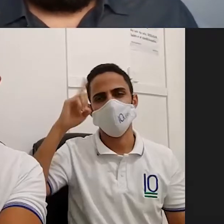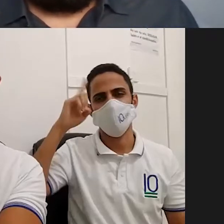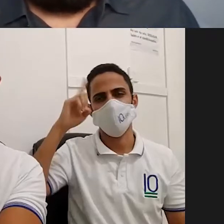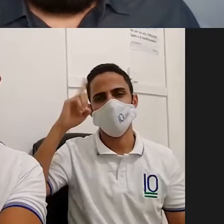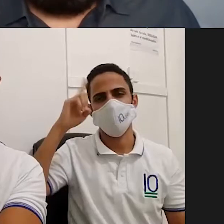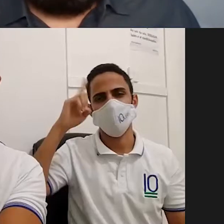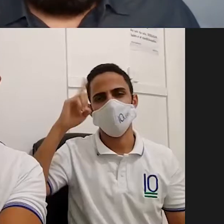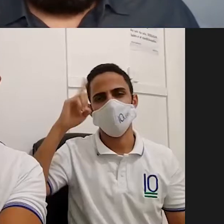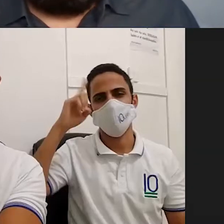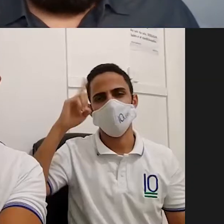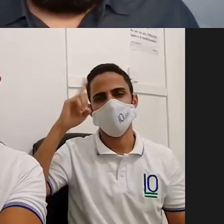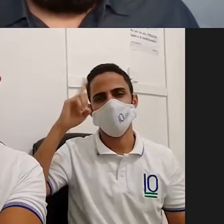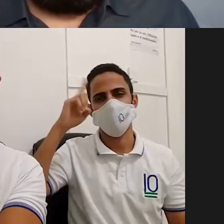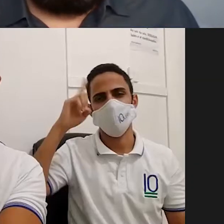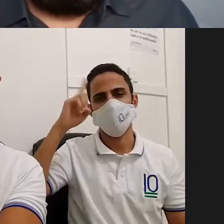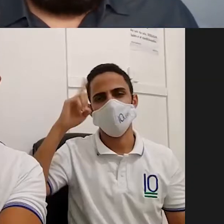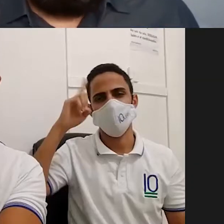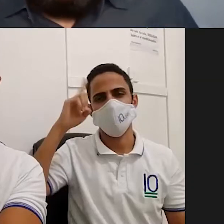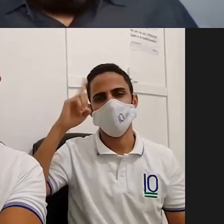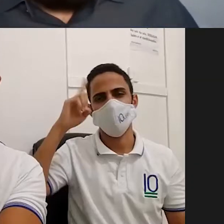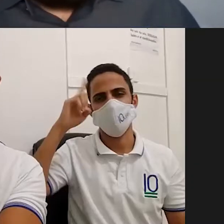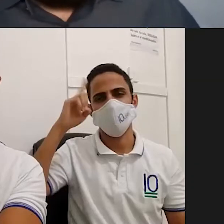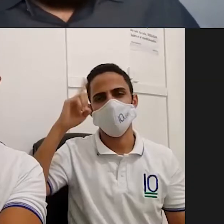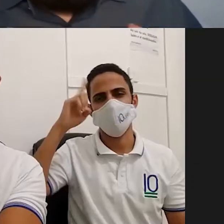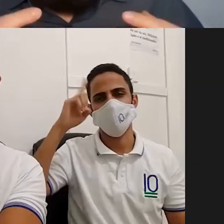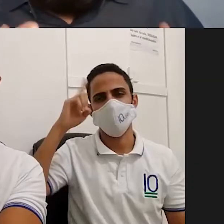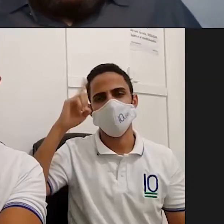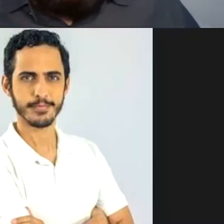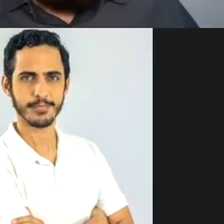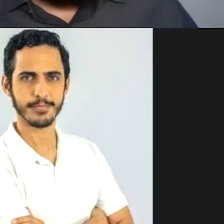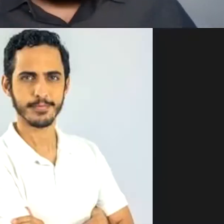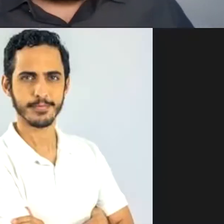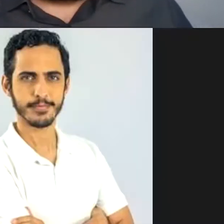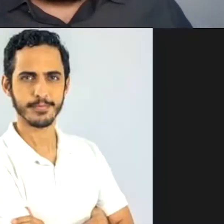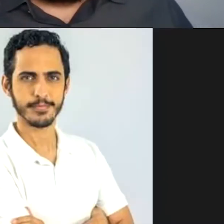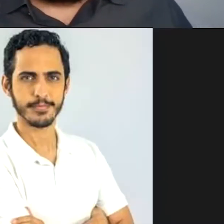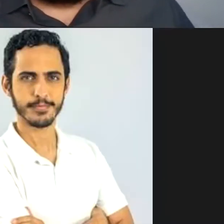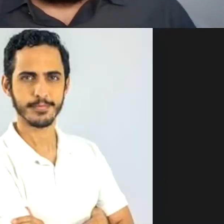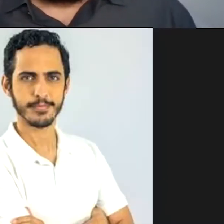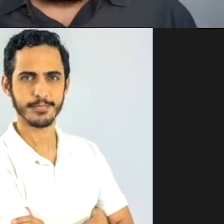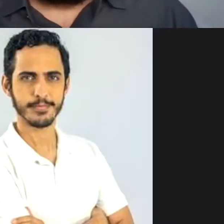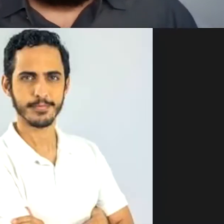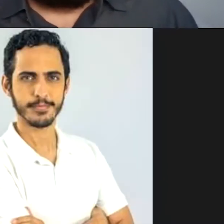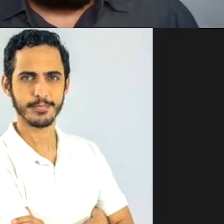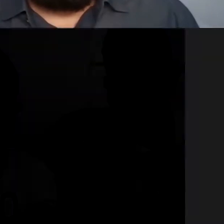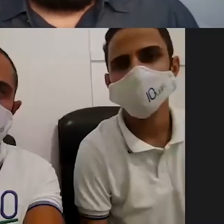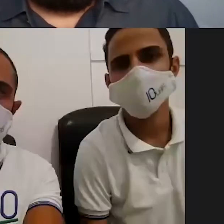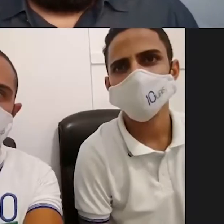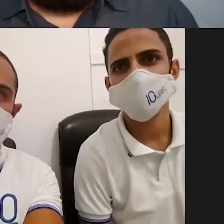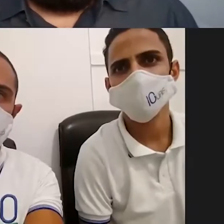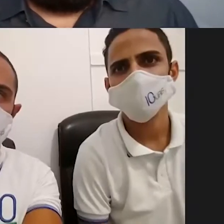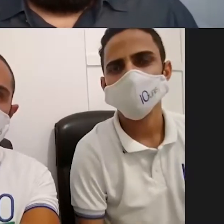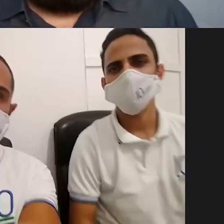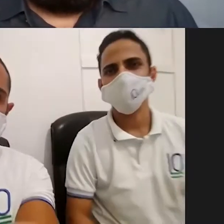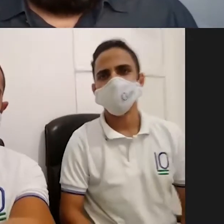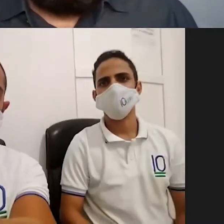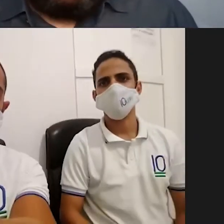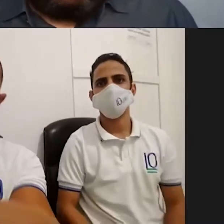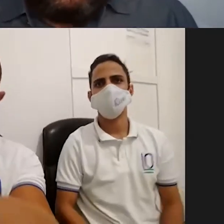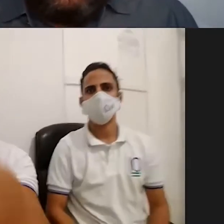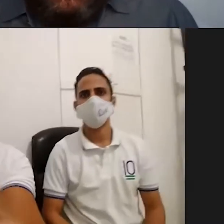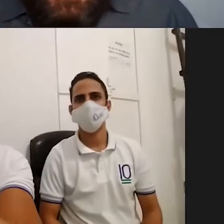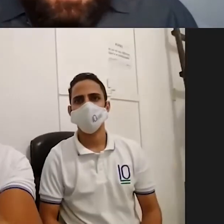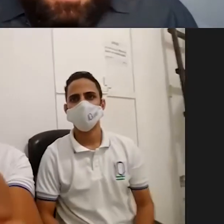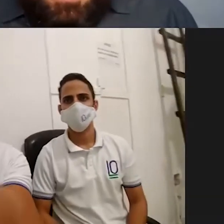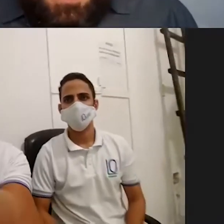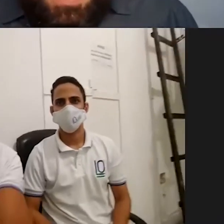deseja, digamos assim, gerar empatia? Com que segmento você deseja, digamos